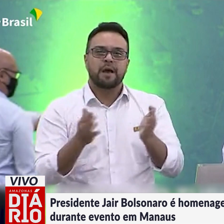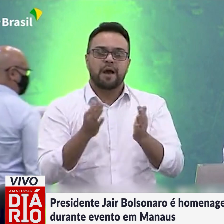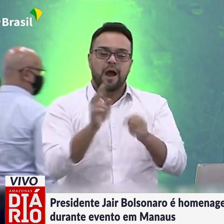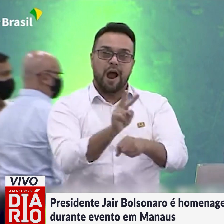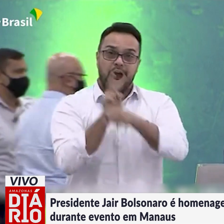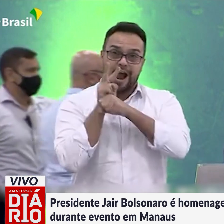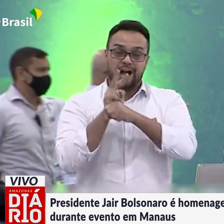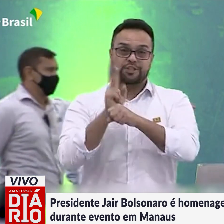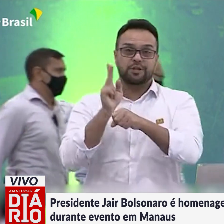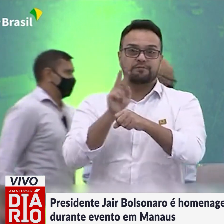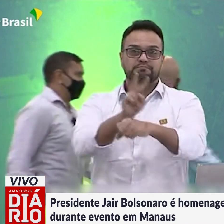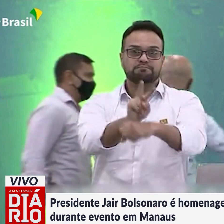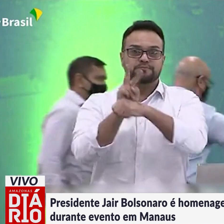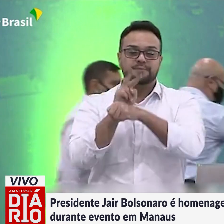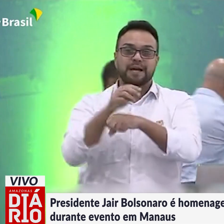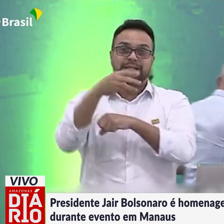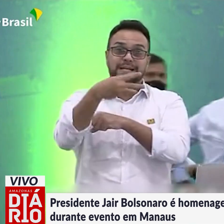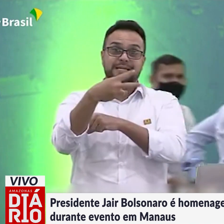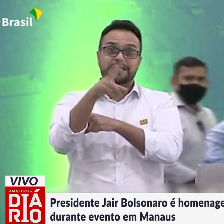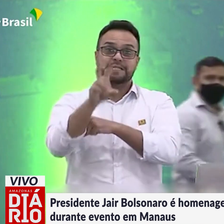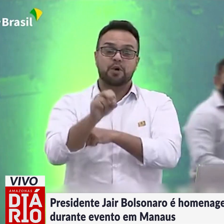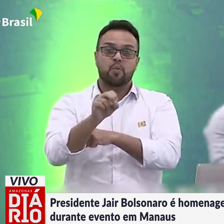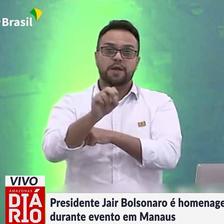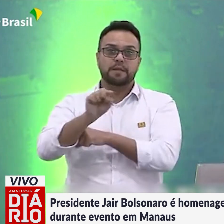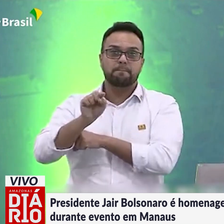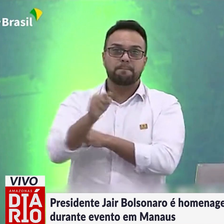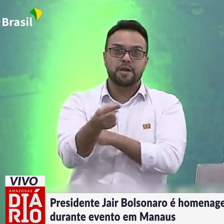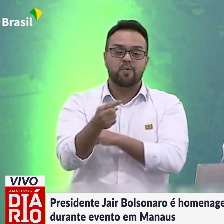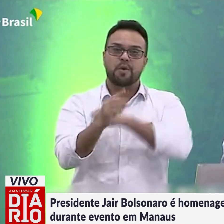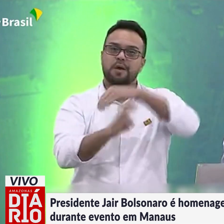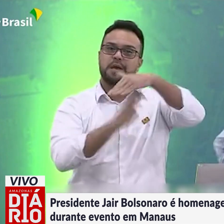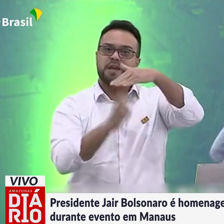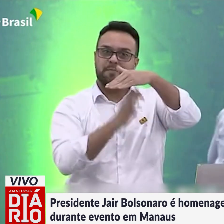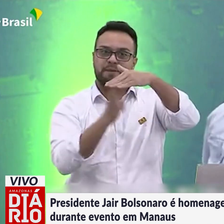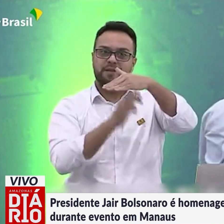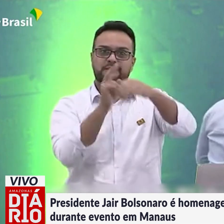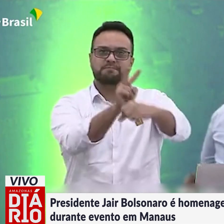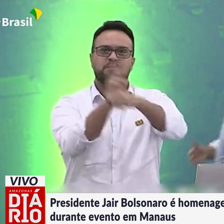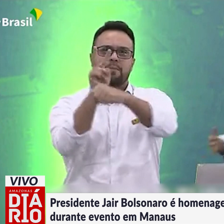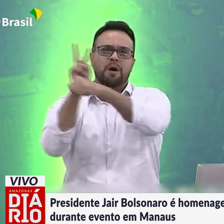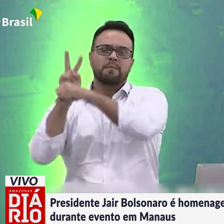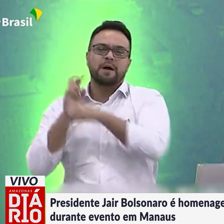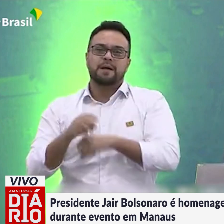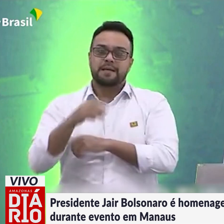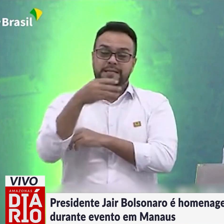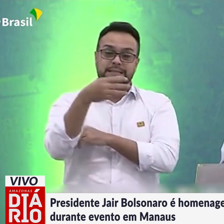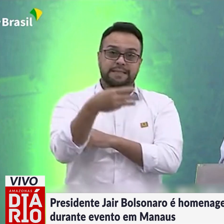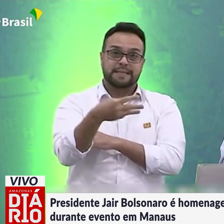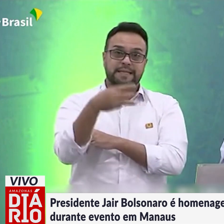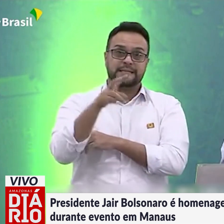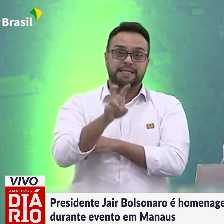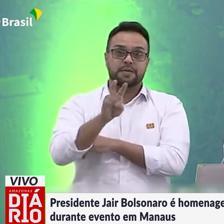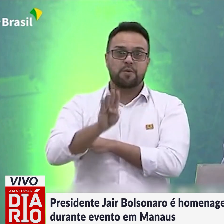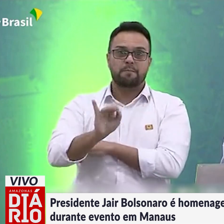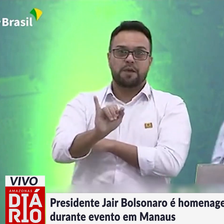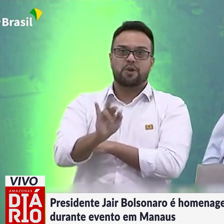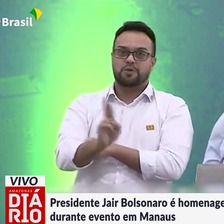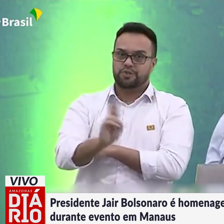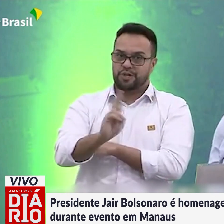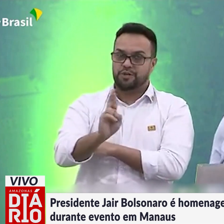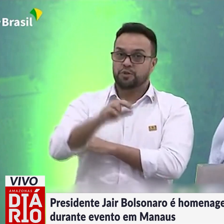para 350 mil empresas, 35 bilhões de reais. E